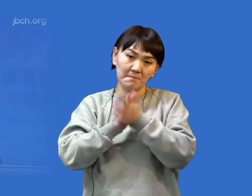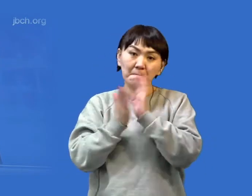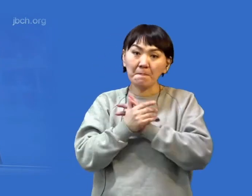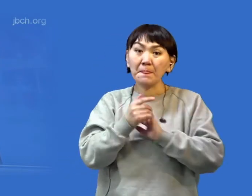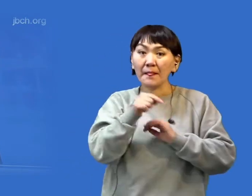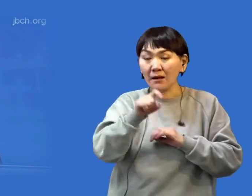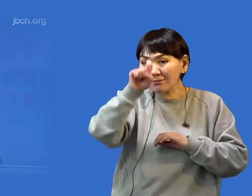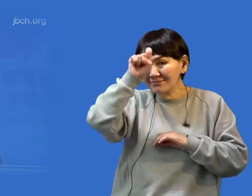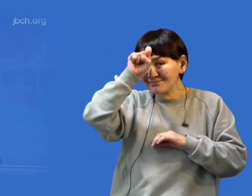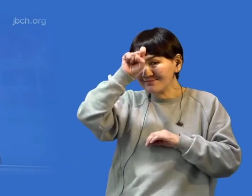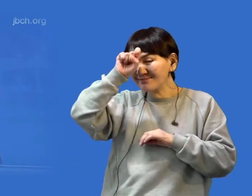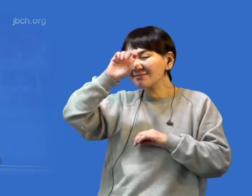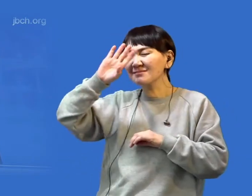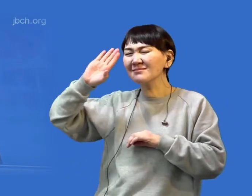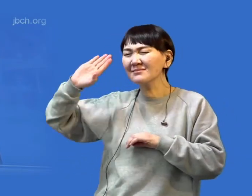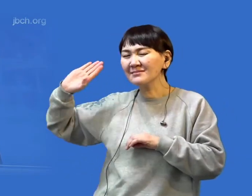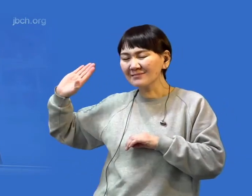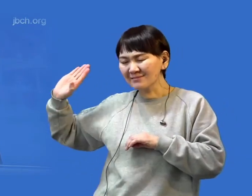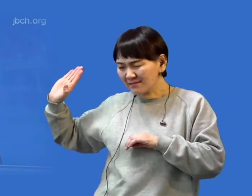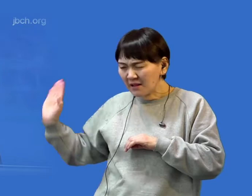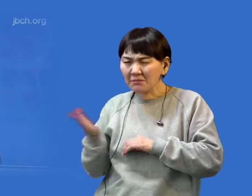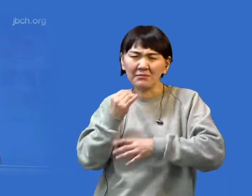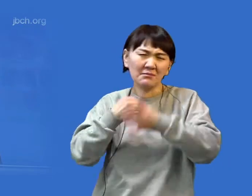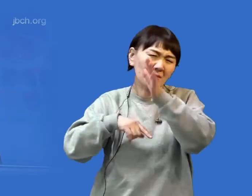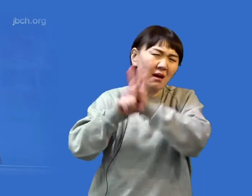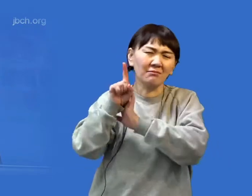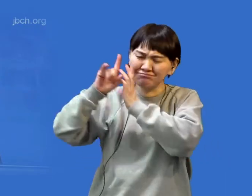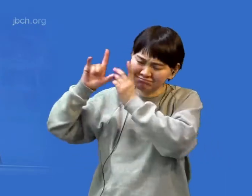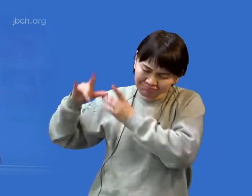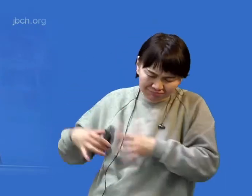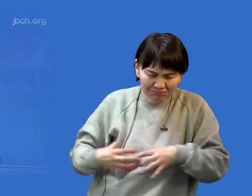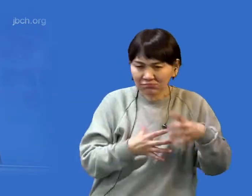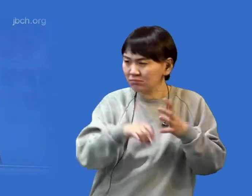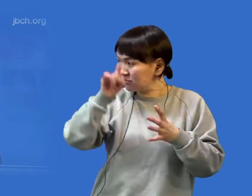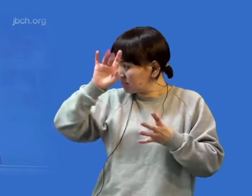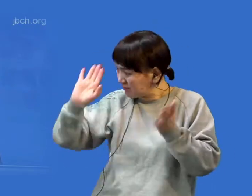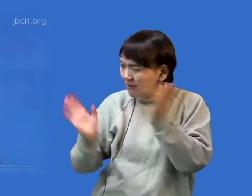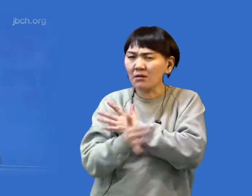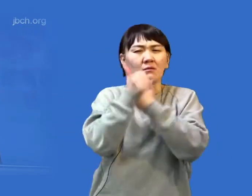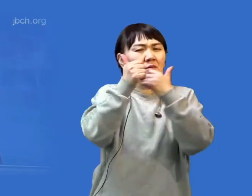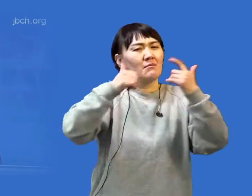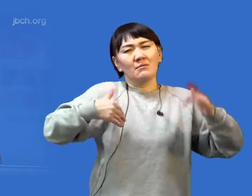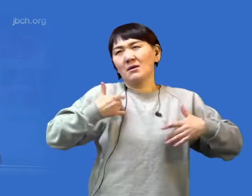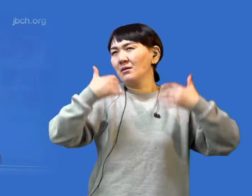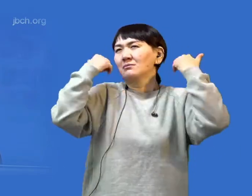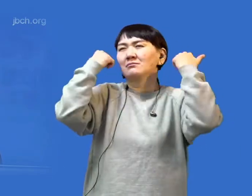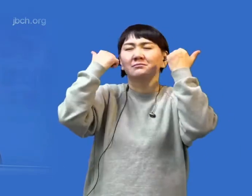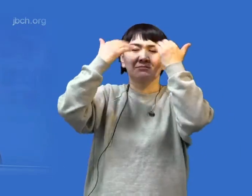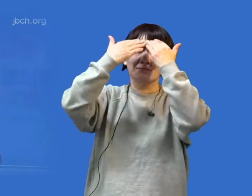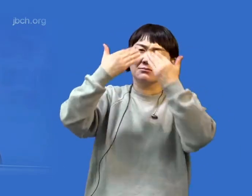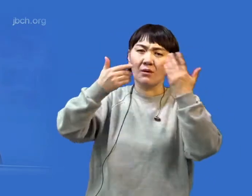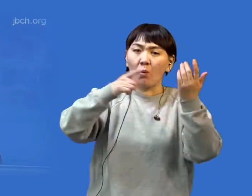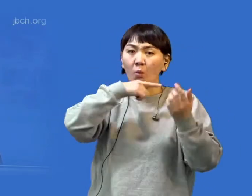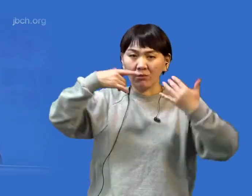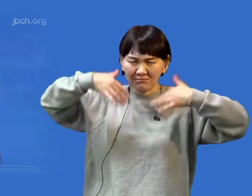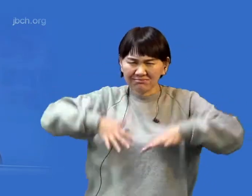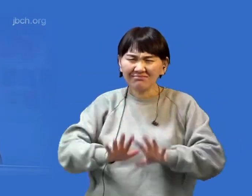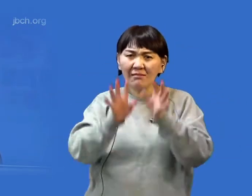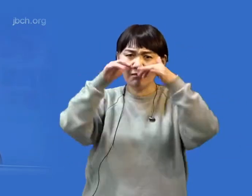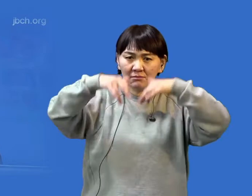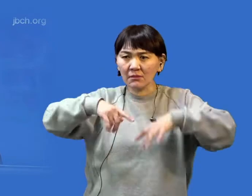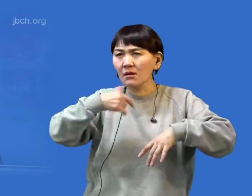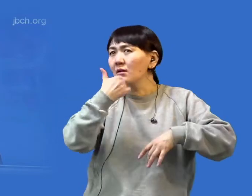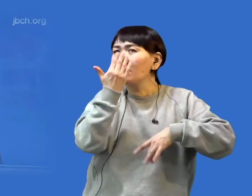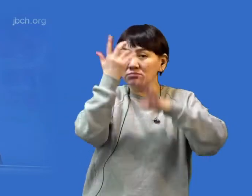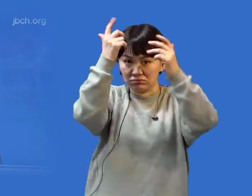Египтээс бол гарч ирэхдээ бол өстө сайхан байна гэл улаан дэнгсээр гатлах үедээ магтан дуулаад бурхны хүч чадлыг зүгэл